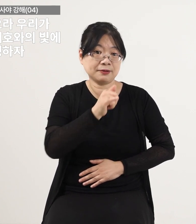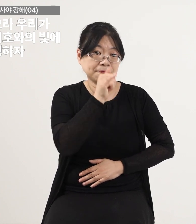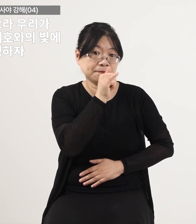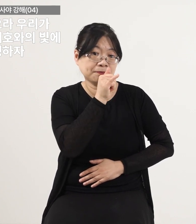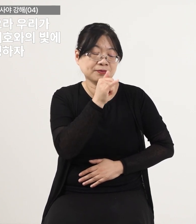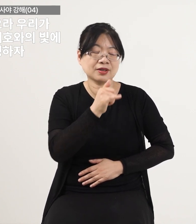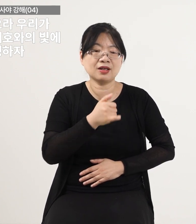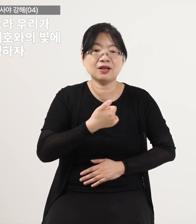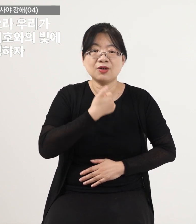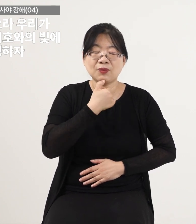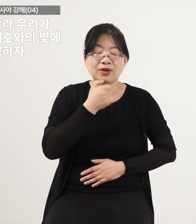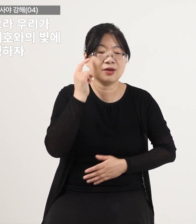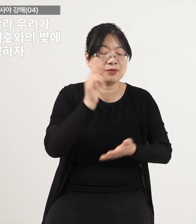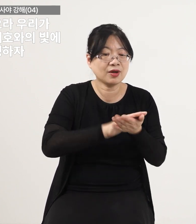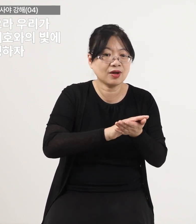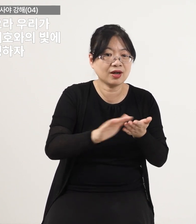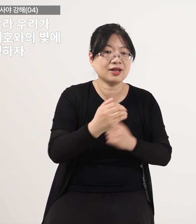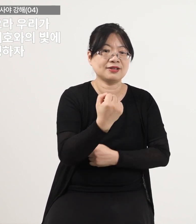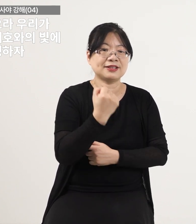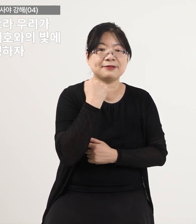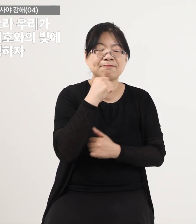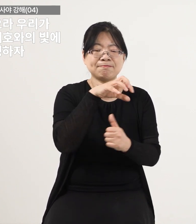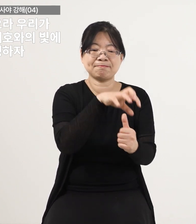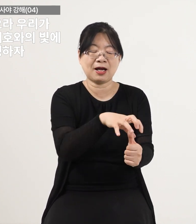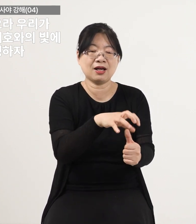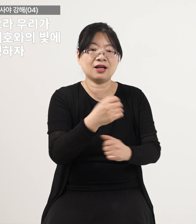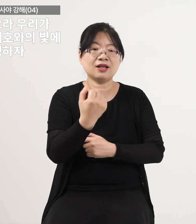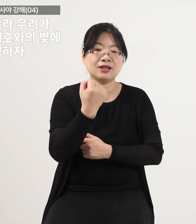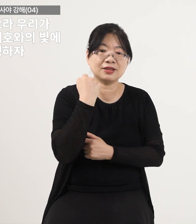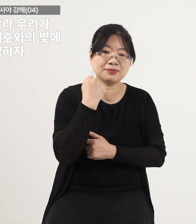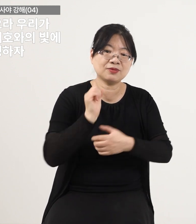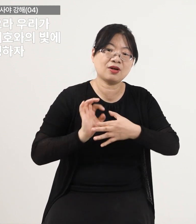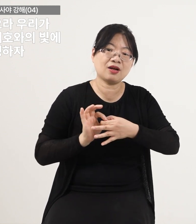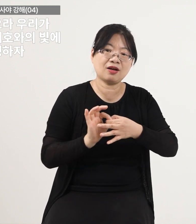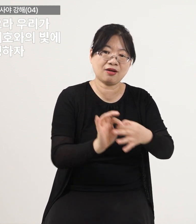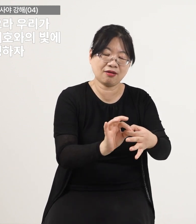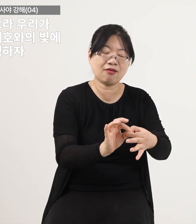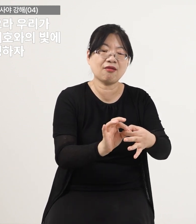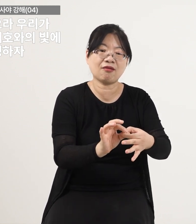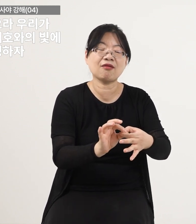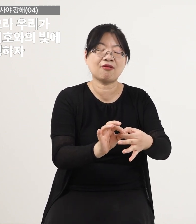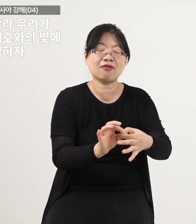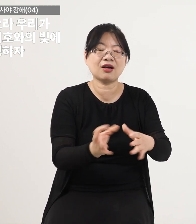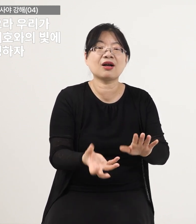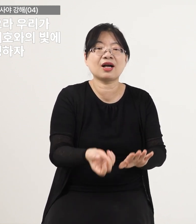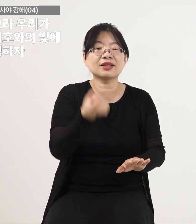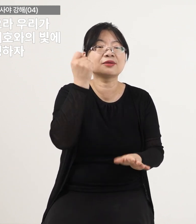이 로마의 평화는 힘으로 눌러서 힘으로 유지하는 평화였어요.